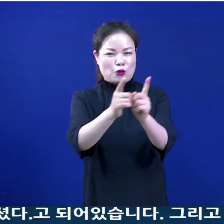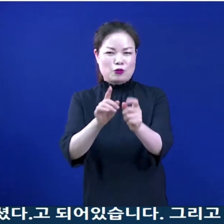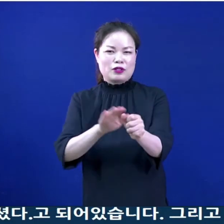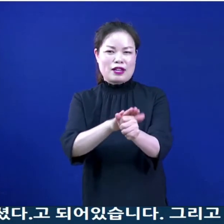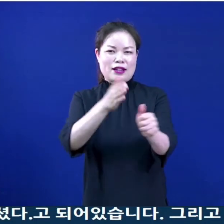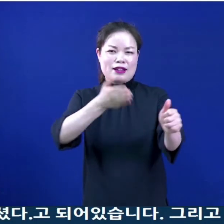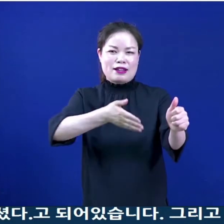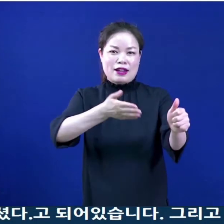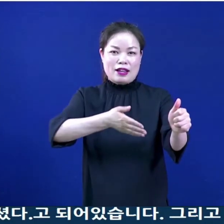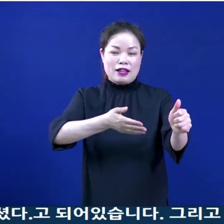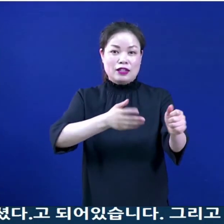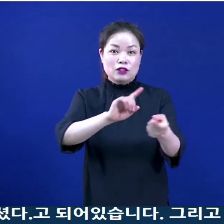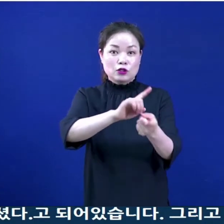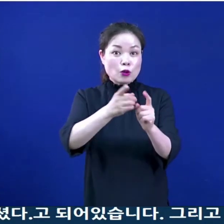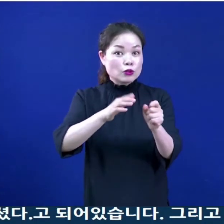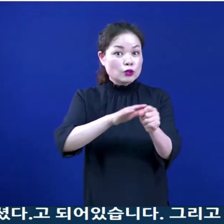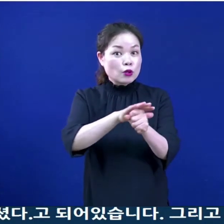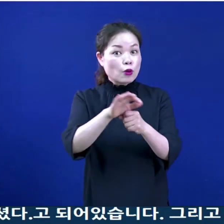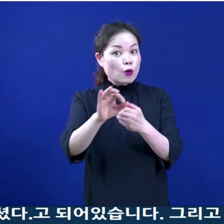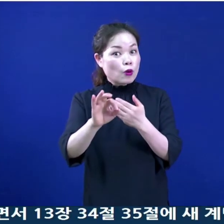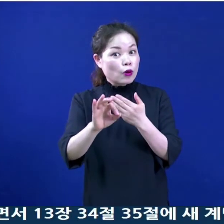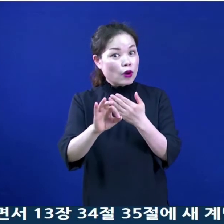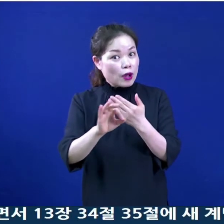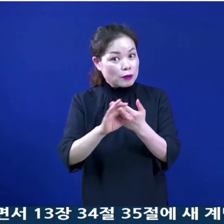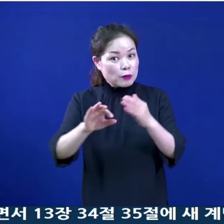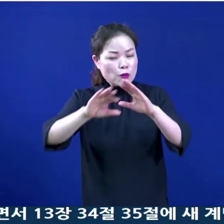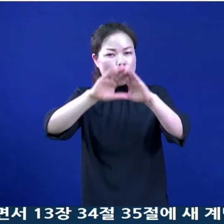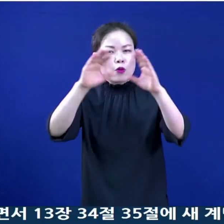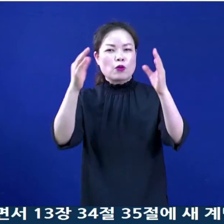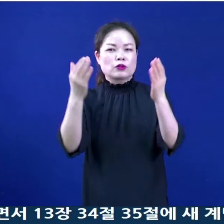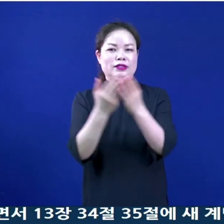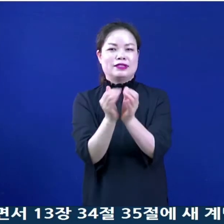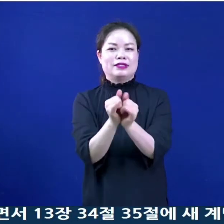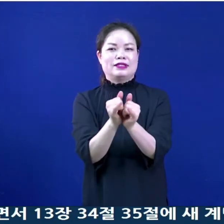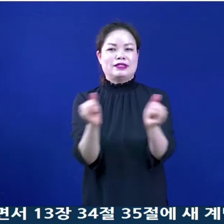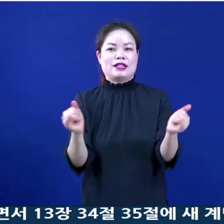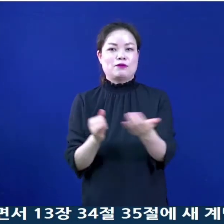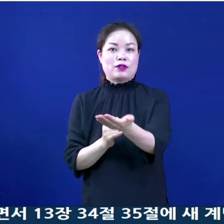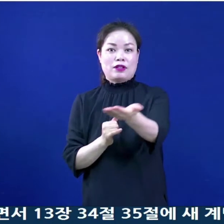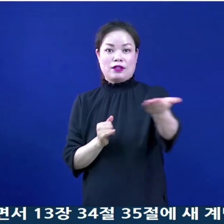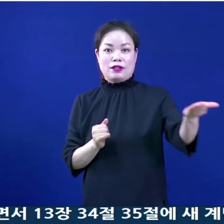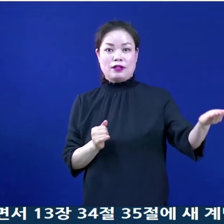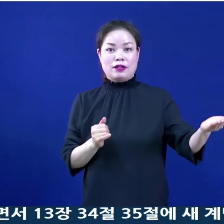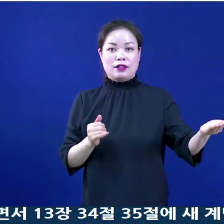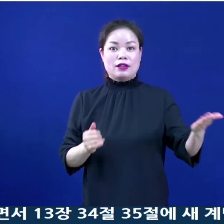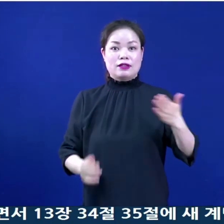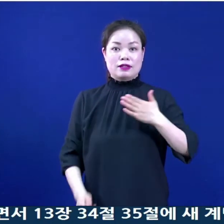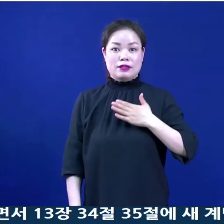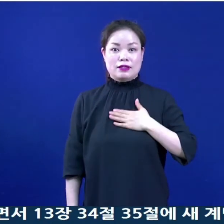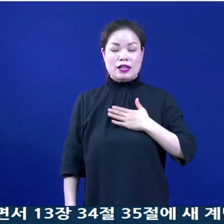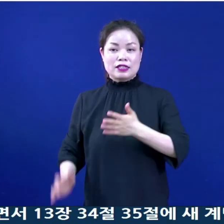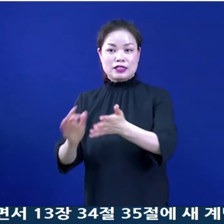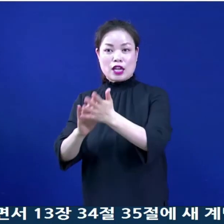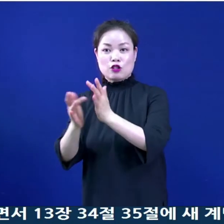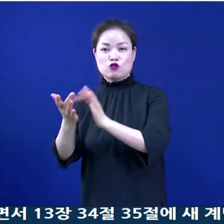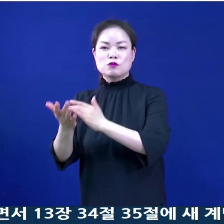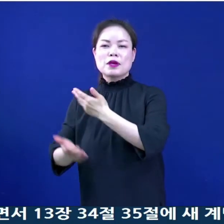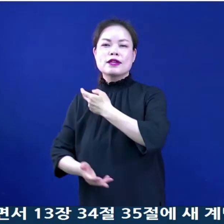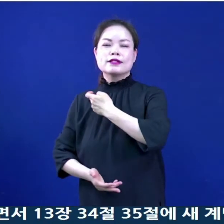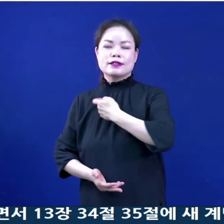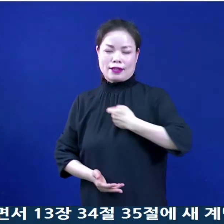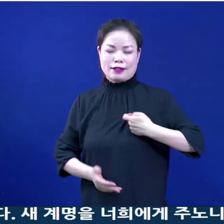사랑하라. 너희가 서로 사랑하면 이로써 모든 사람이 너희가 내 제자인